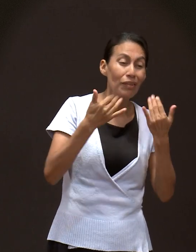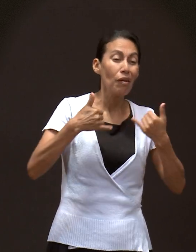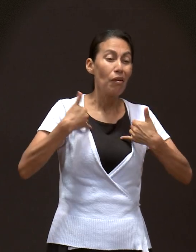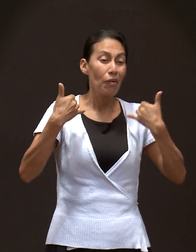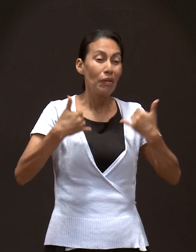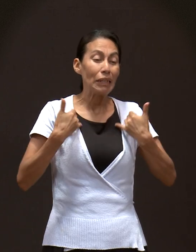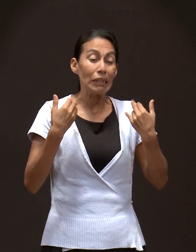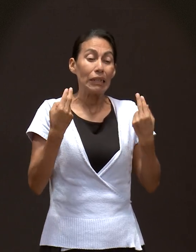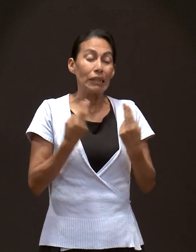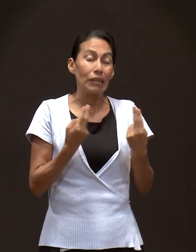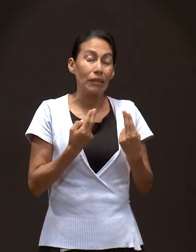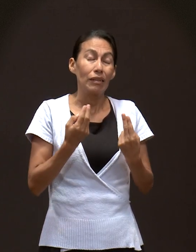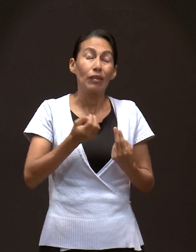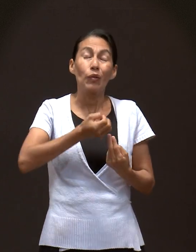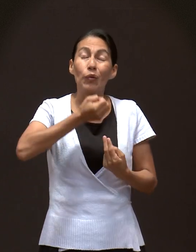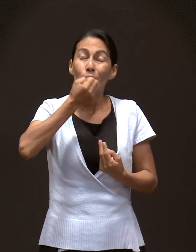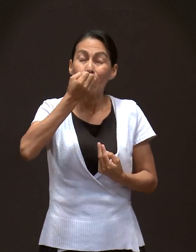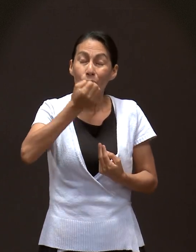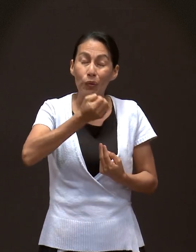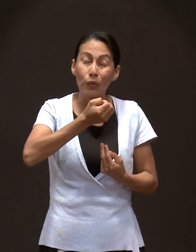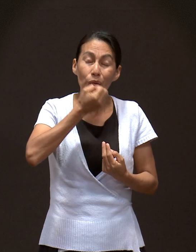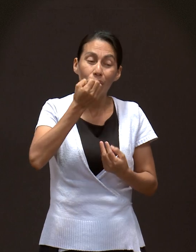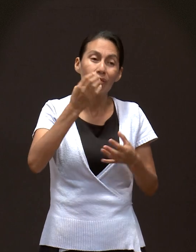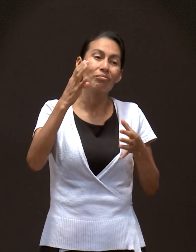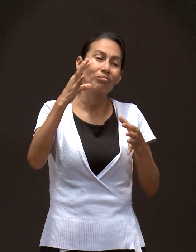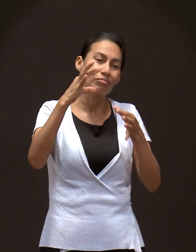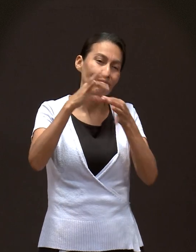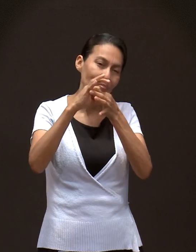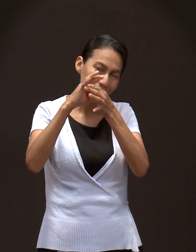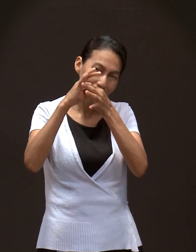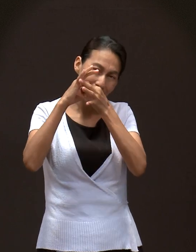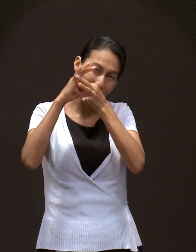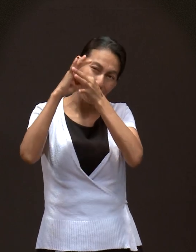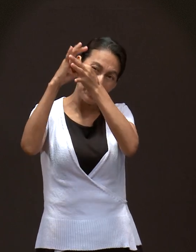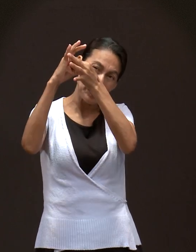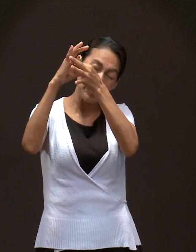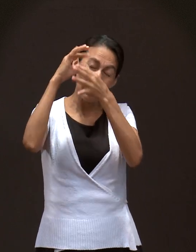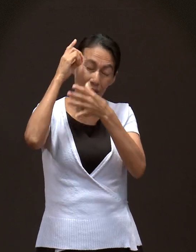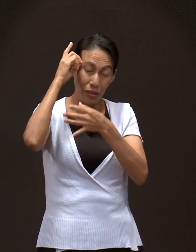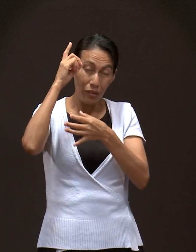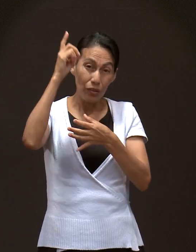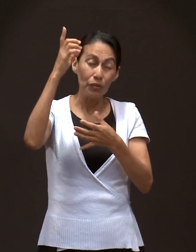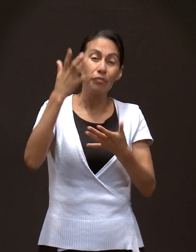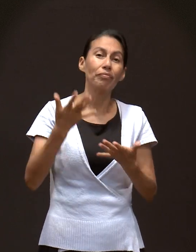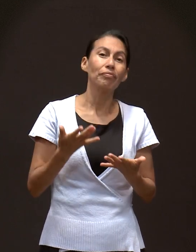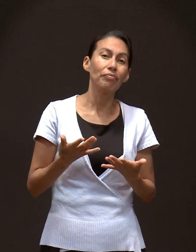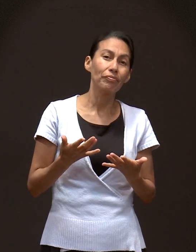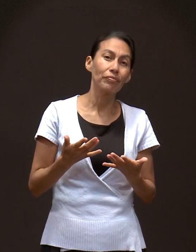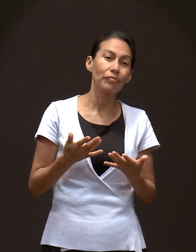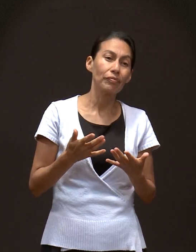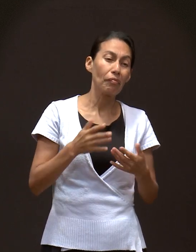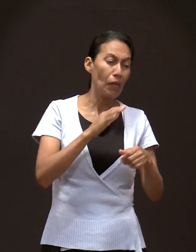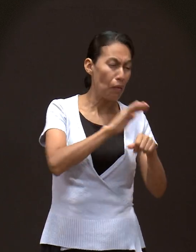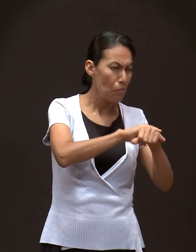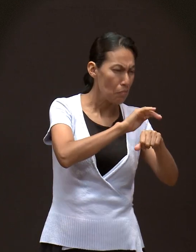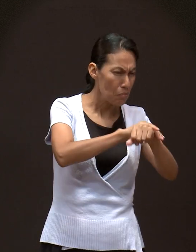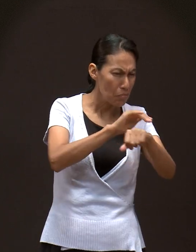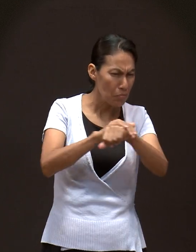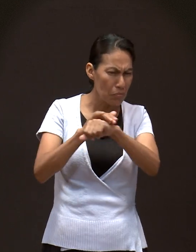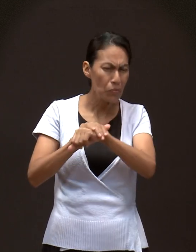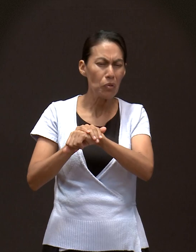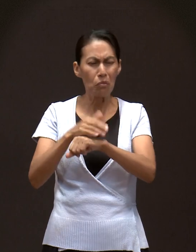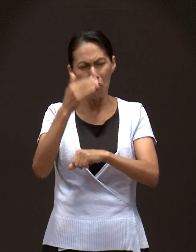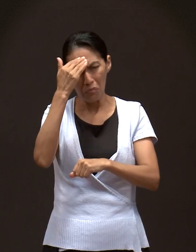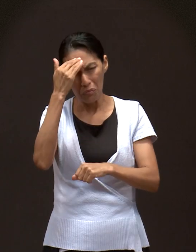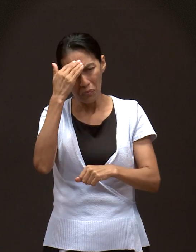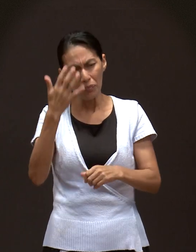estudiantes jóvenes que han sentido la necesidad de tener un momento especial con Dios, de poder conocer